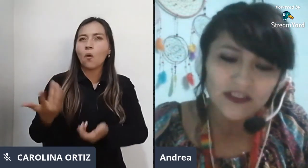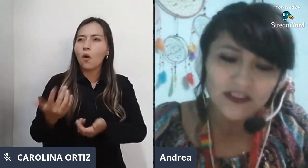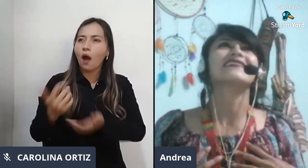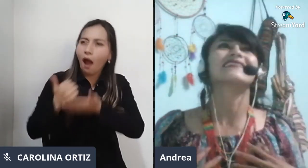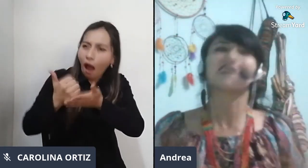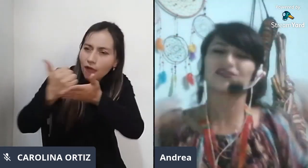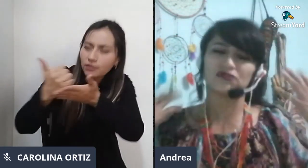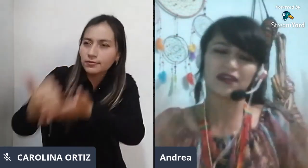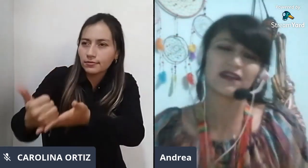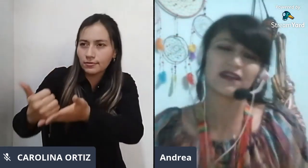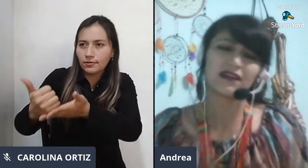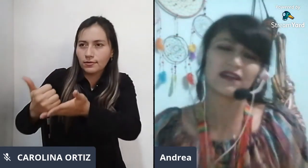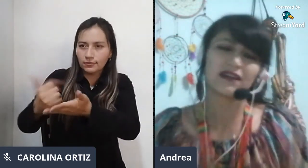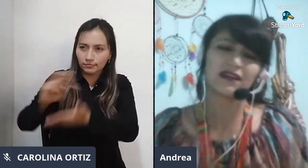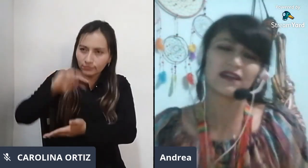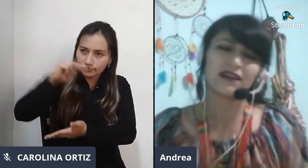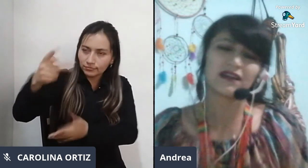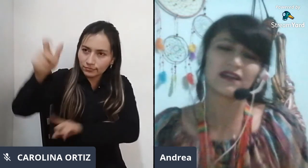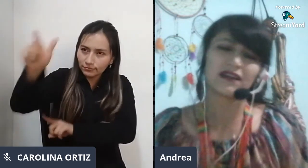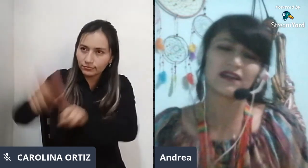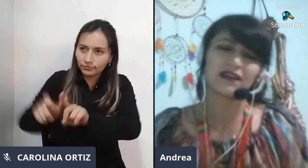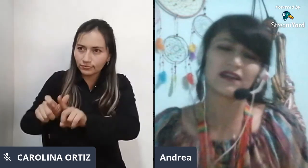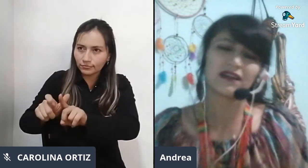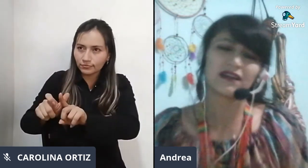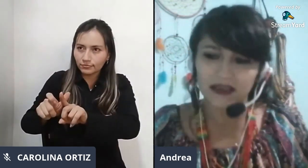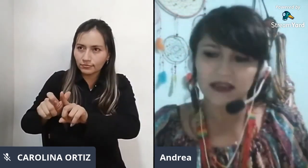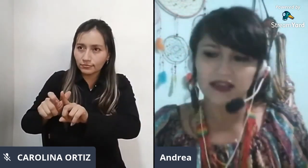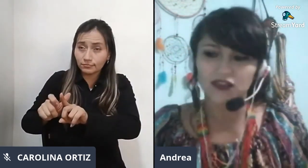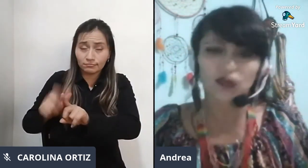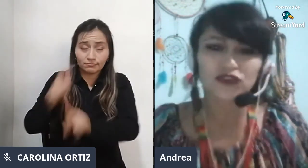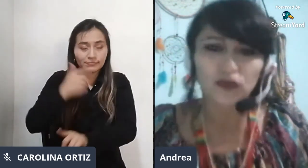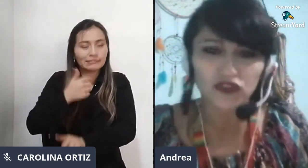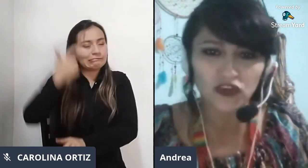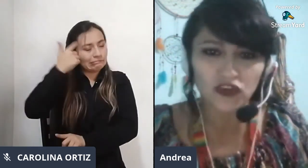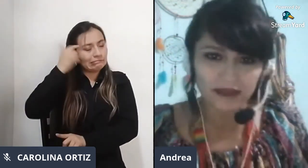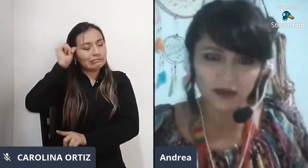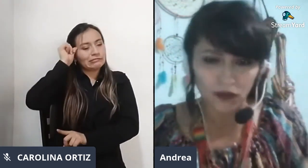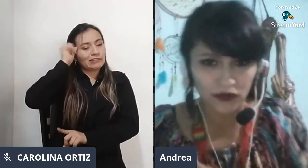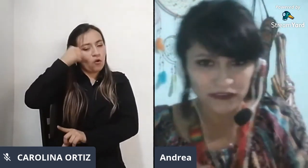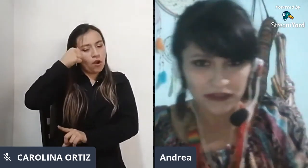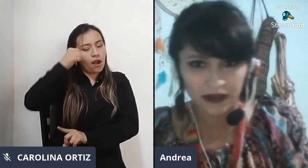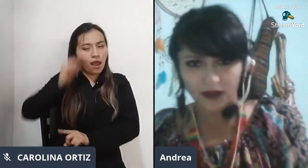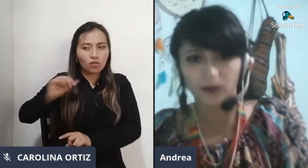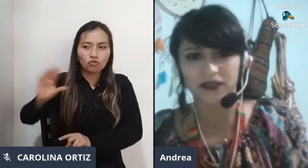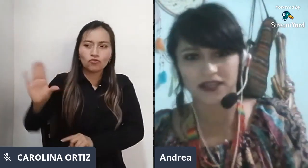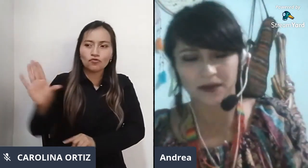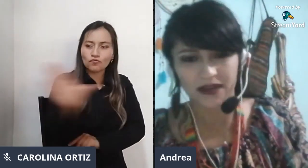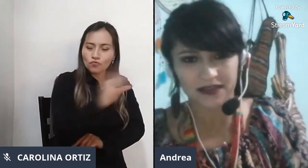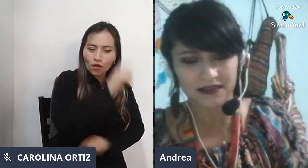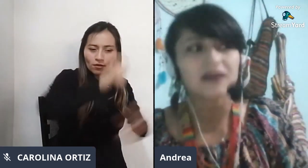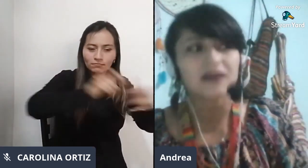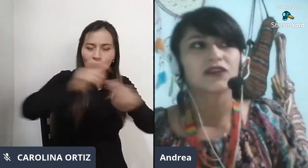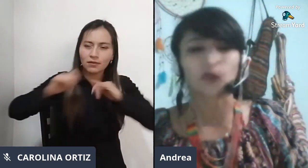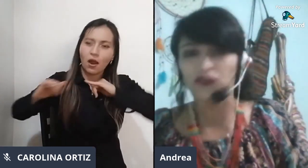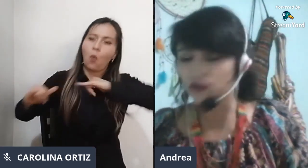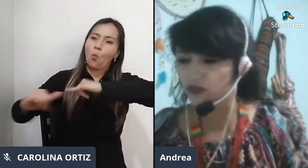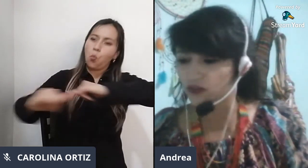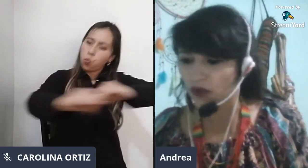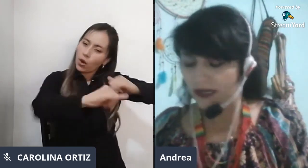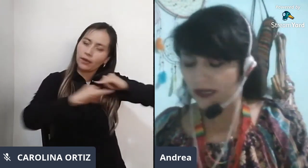otro, ¿sí? No olvidar que todos somos iguales, como lo decía la compañera Maranta, todos somos iguales y en la